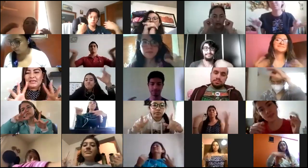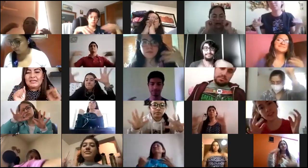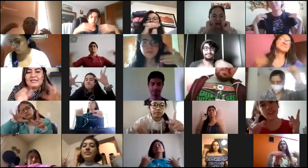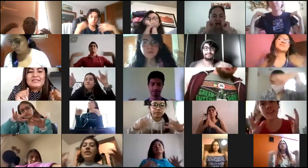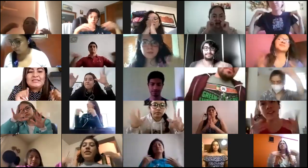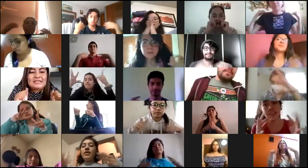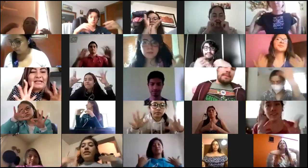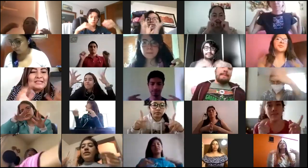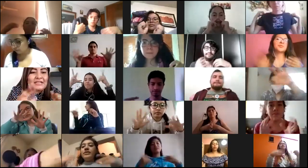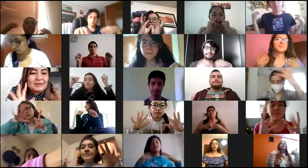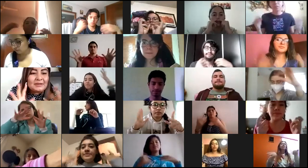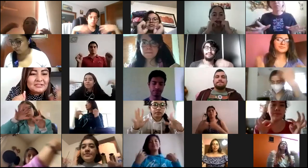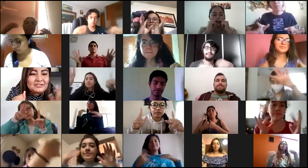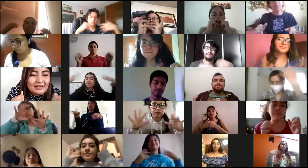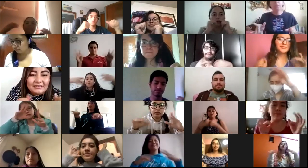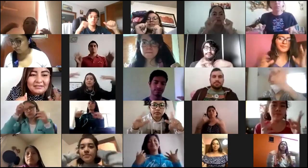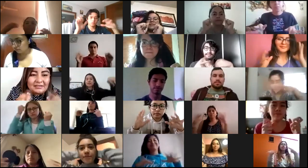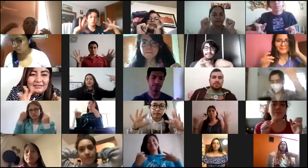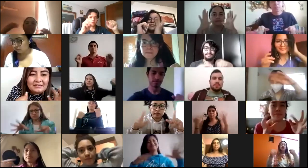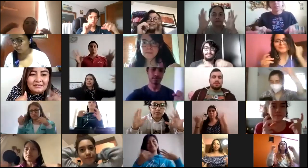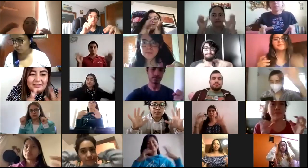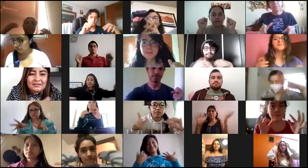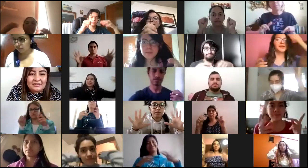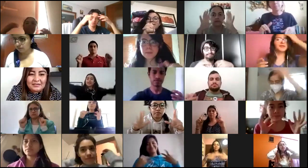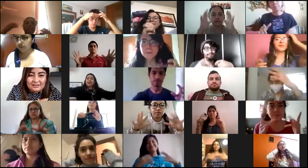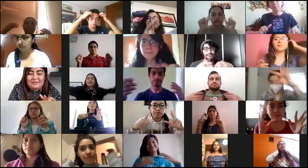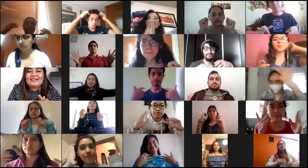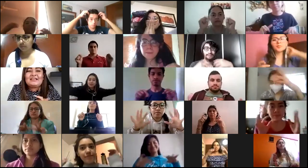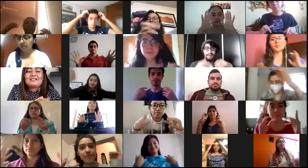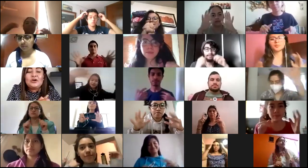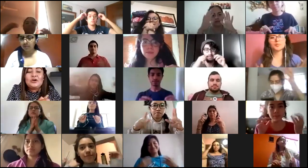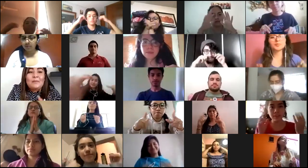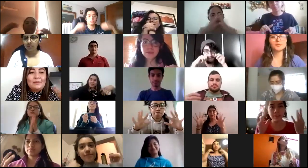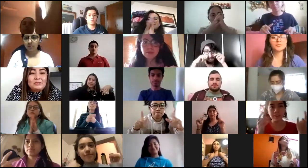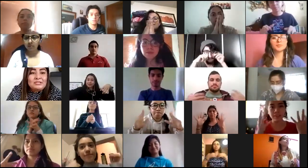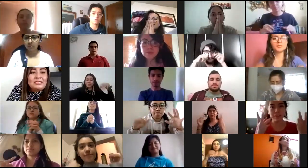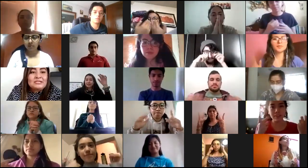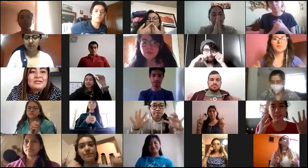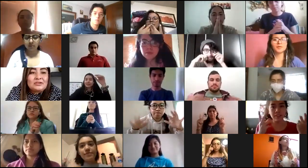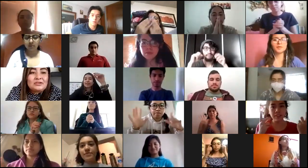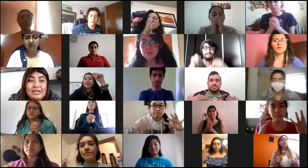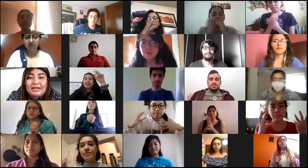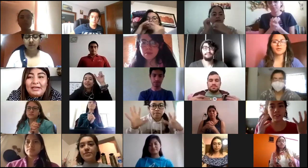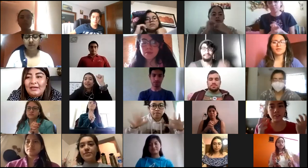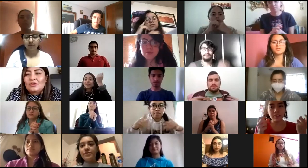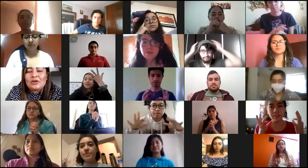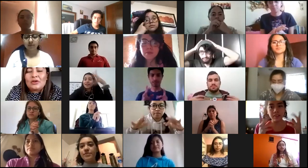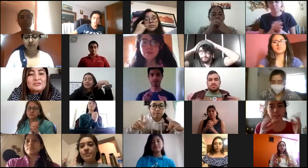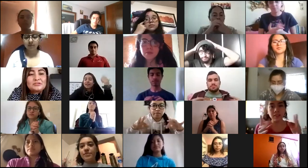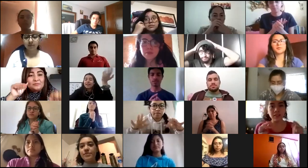¿Sí sienten calientes las manos ya? Ok, vamos a dar inicio. Vamos a hacerlo, chicos, ahorita con las dos manos